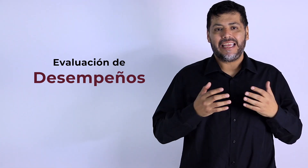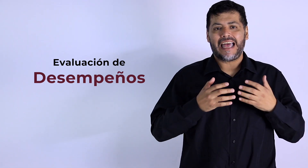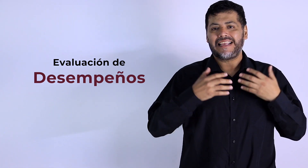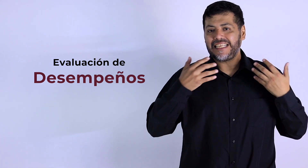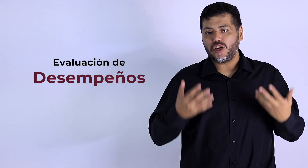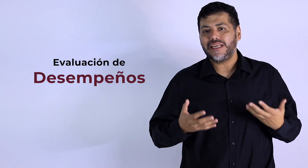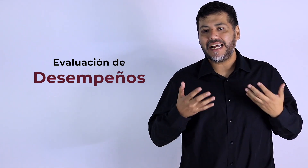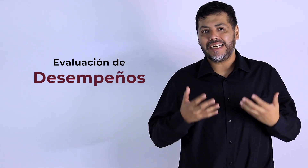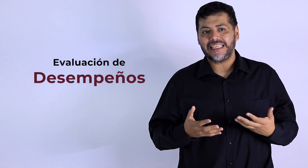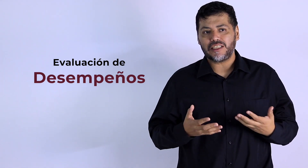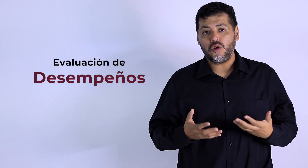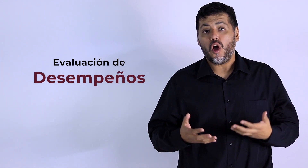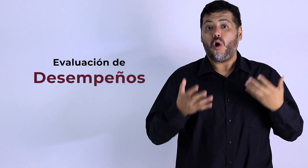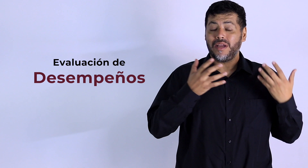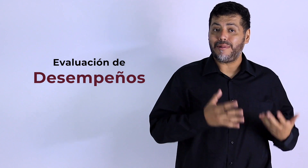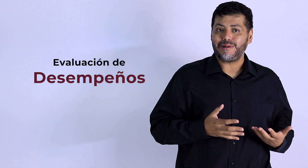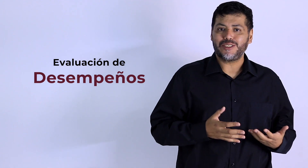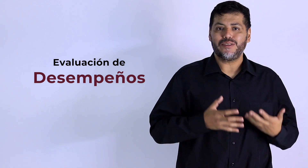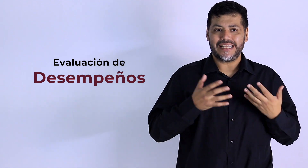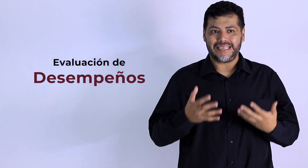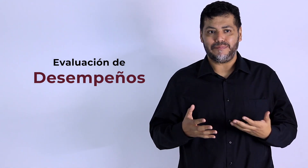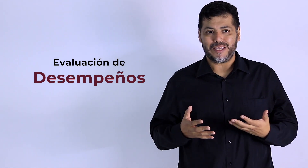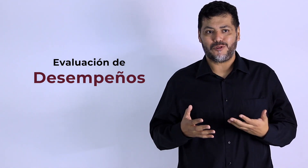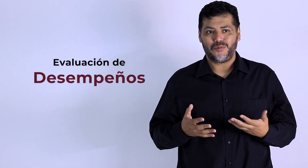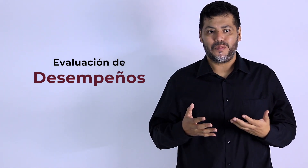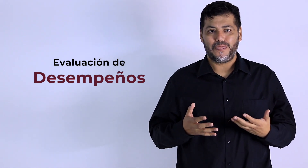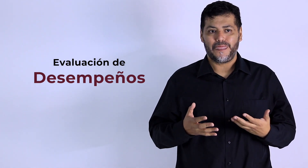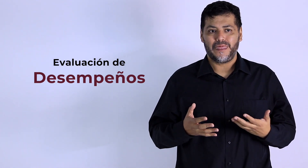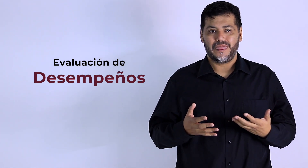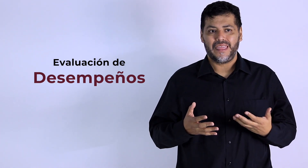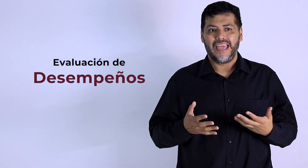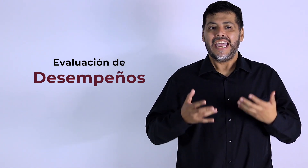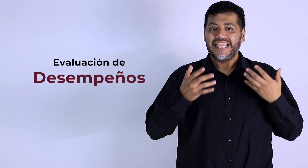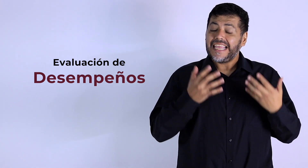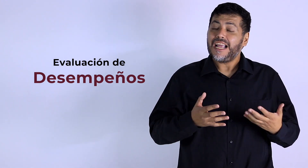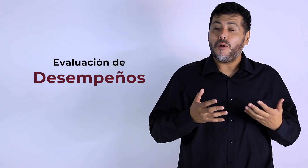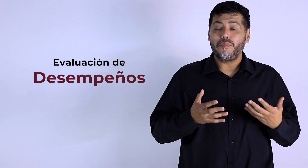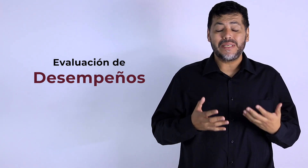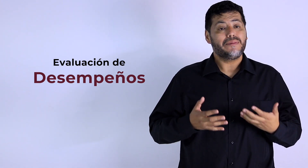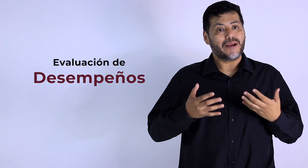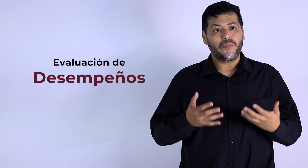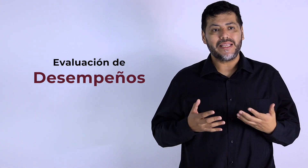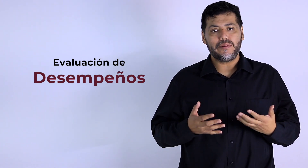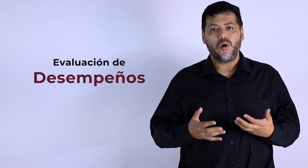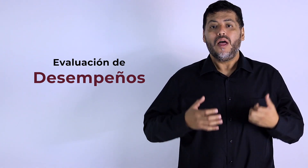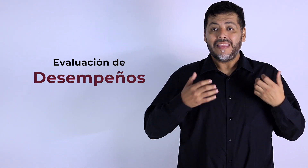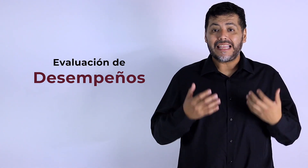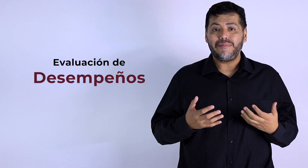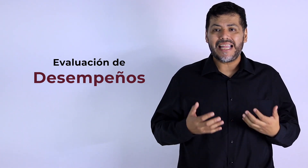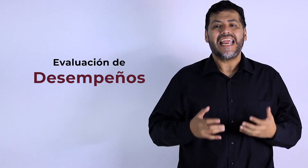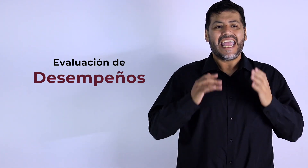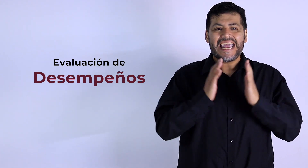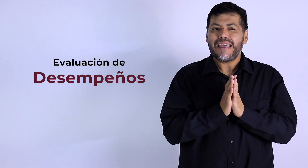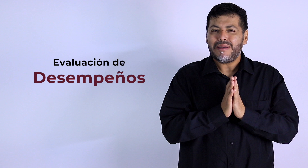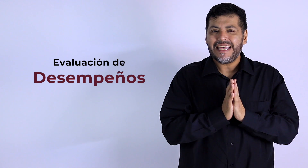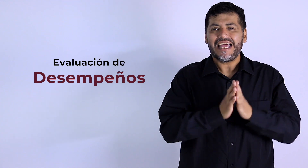Las decisiones de acreditación o la evaluación de desempeños. Tienen como principal objetivo determinar en qué medida el